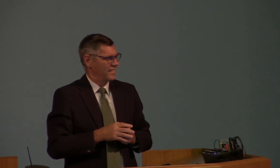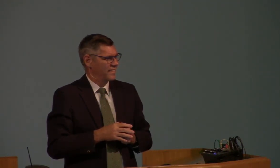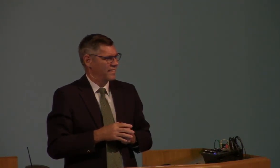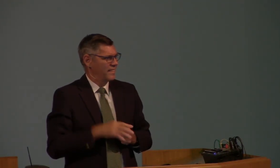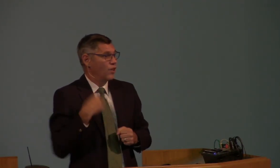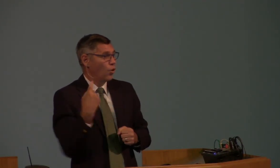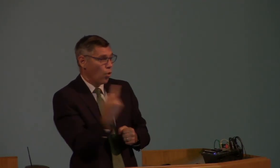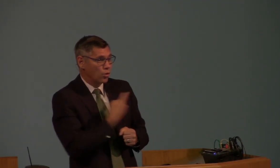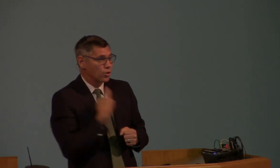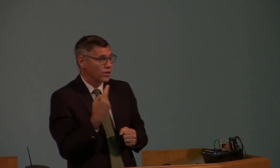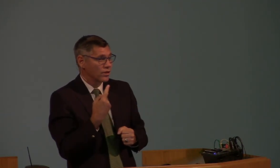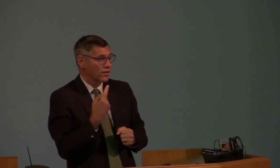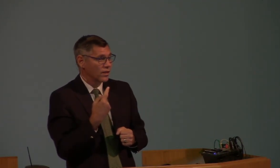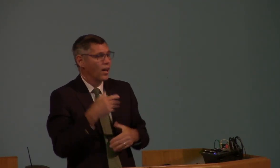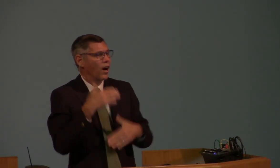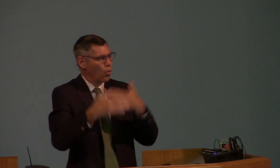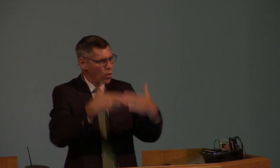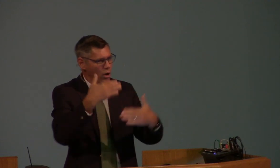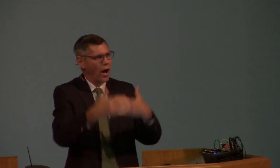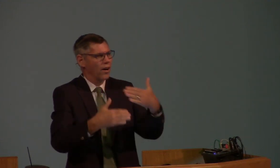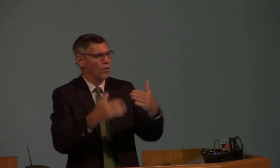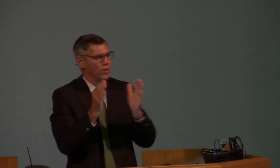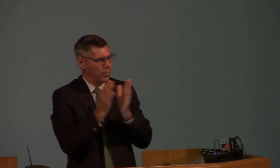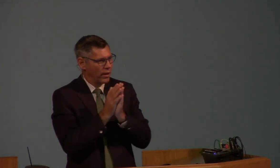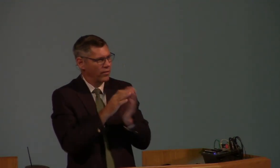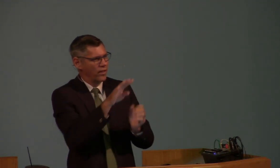En ons hou ook aan om te bid vir julle.